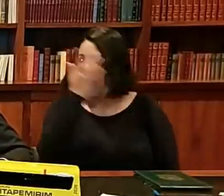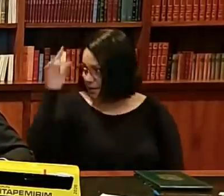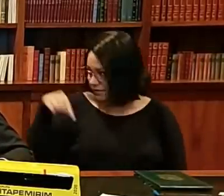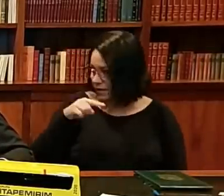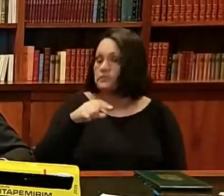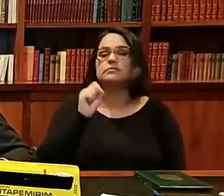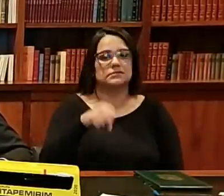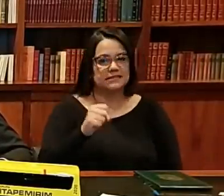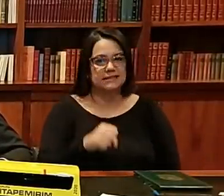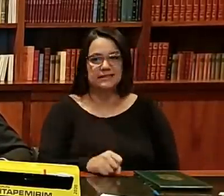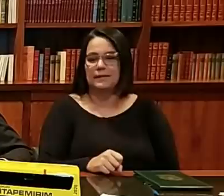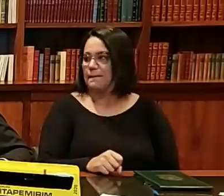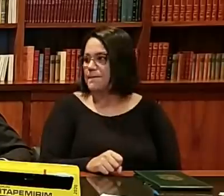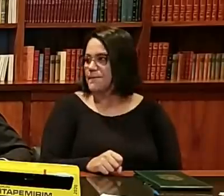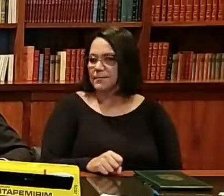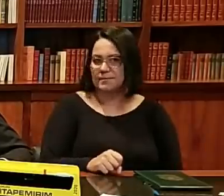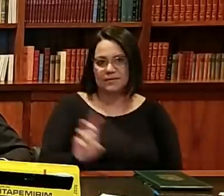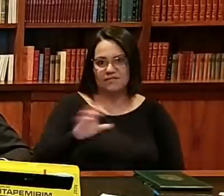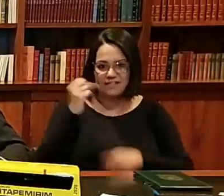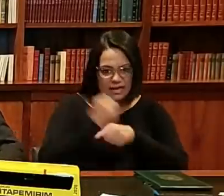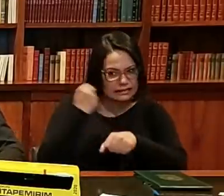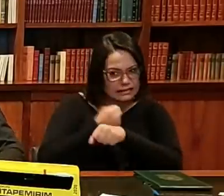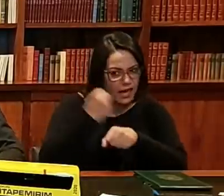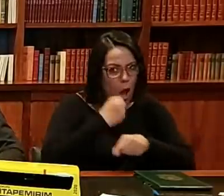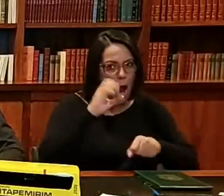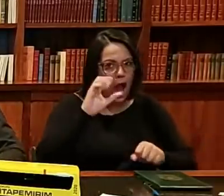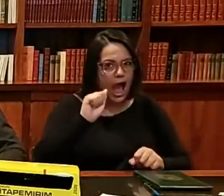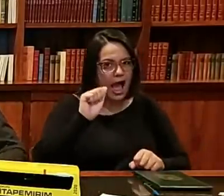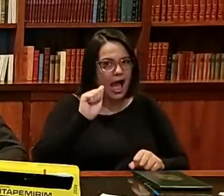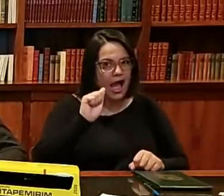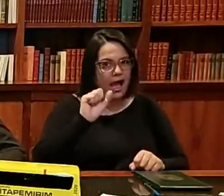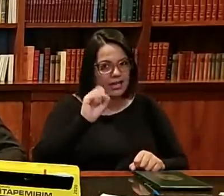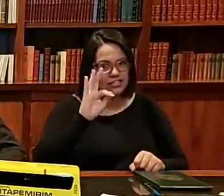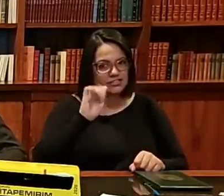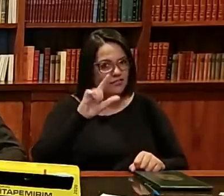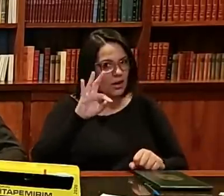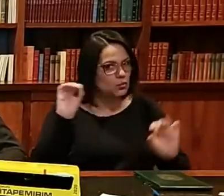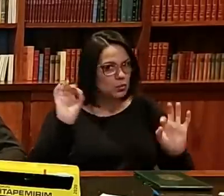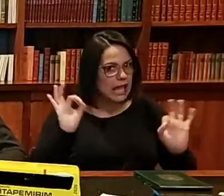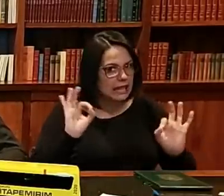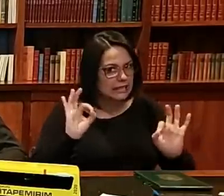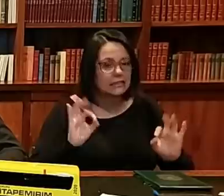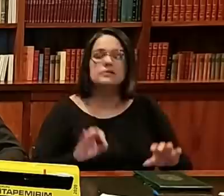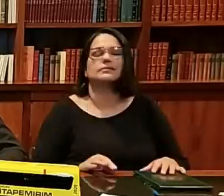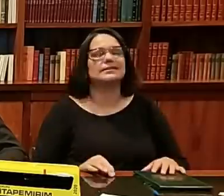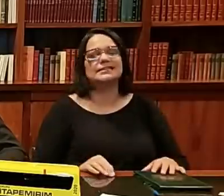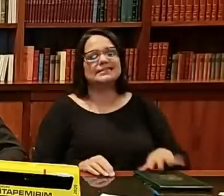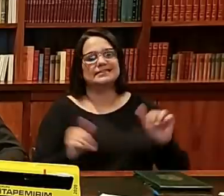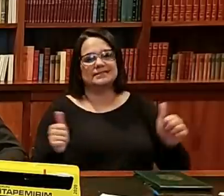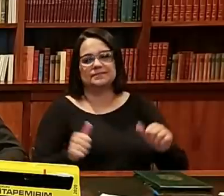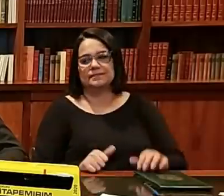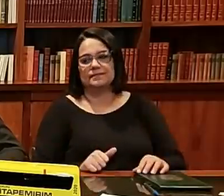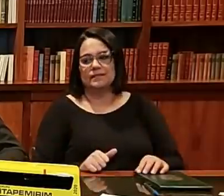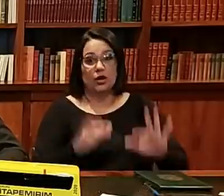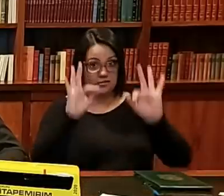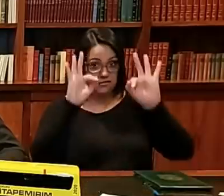lá. Não vai asfaltar nada lá, não, Tarcísio. Pessoal, fazendo para o encerramento aqui, até para deixar para a Rádio